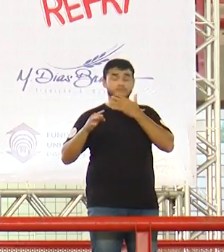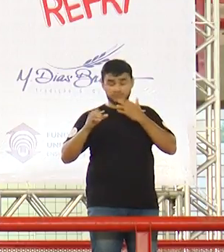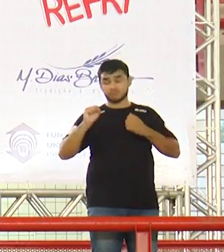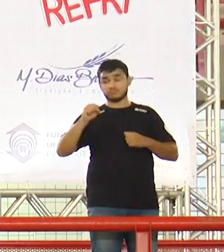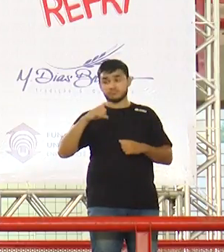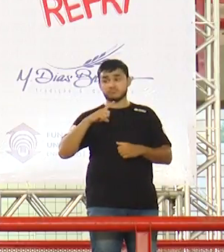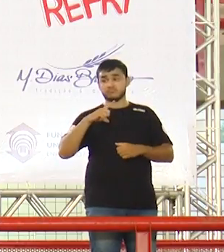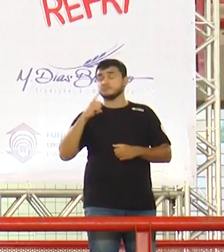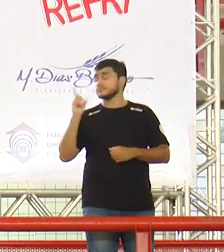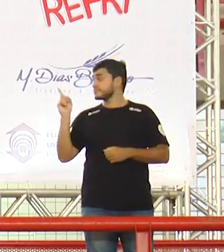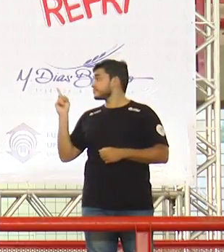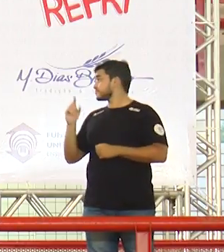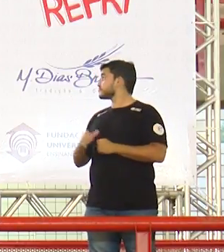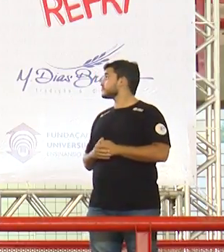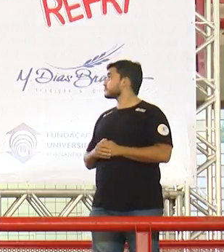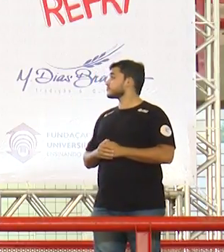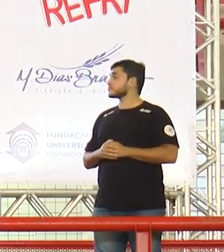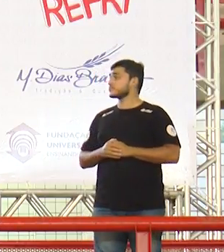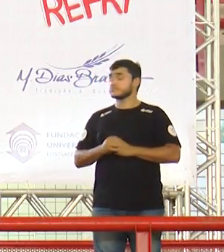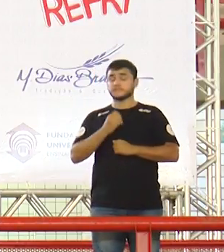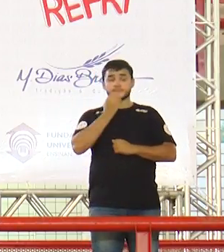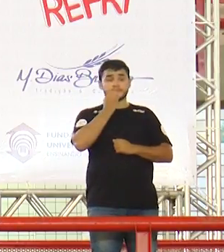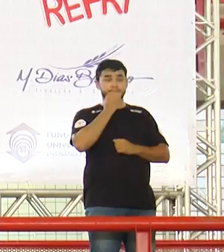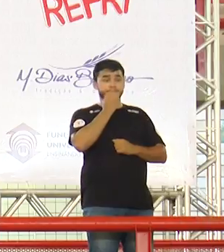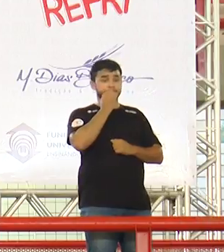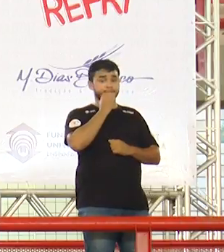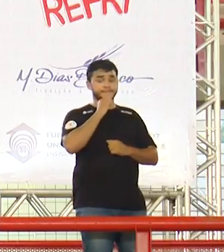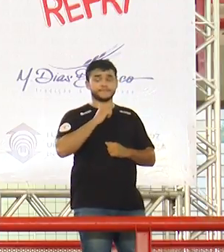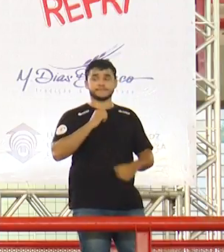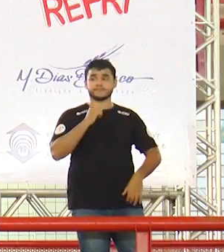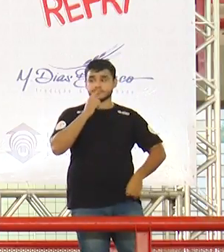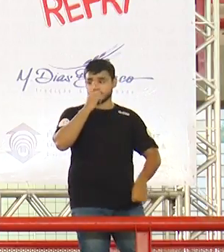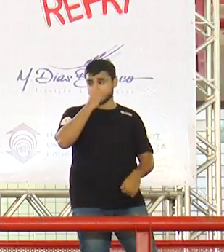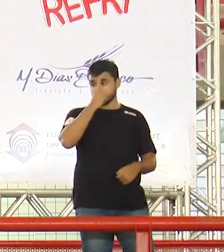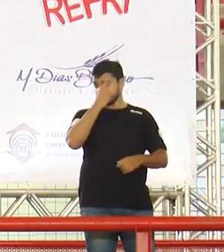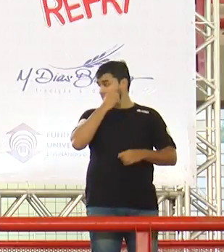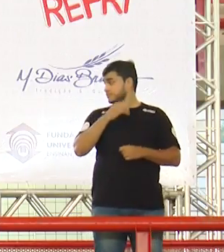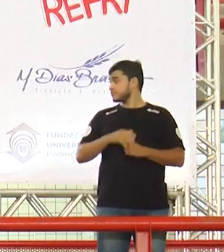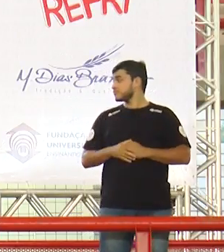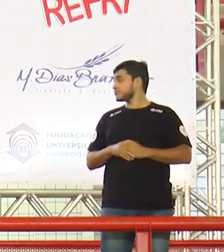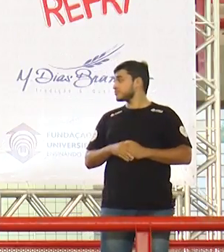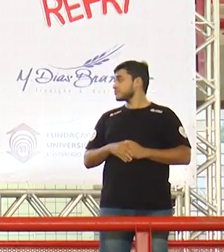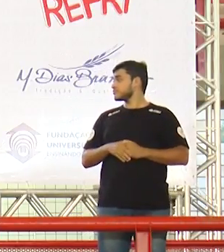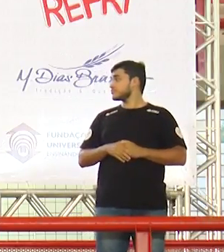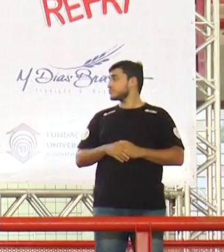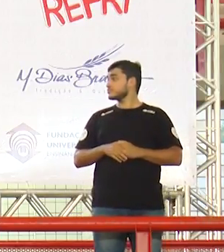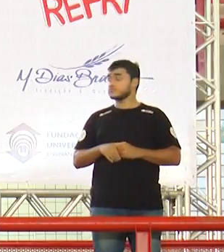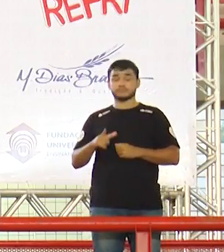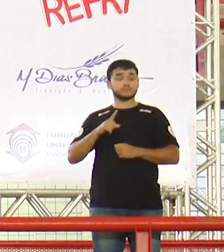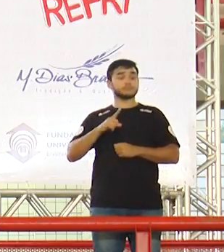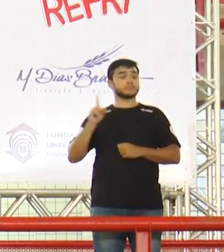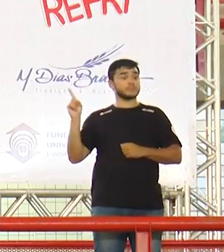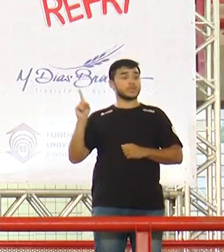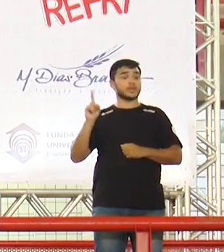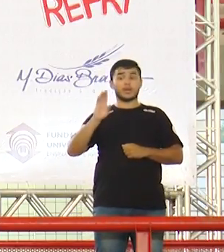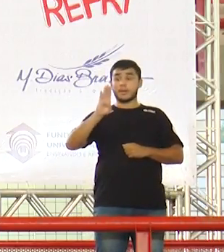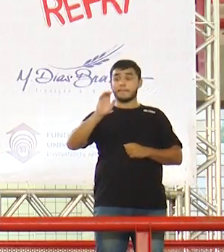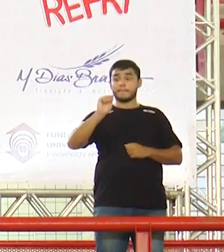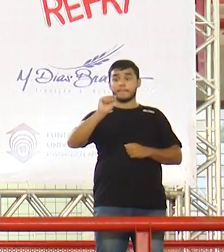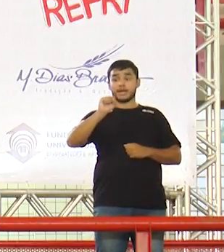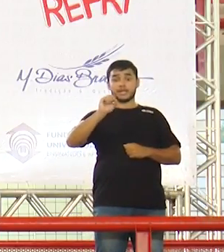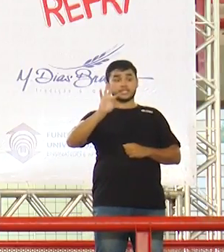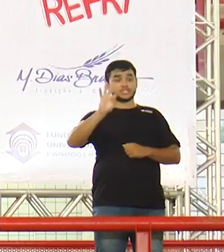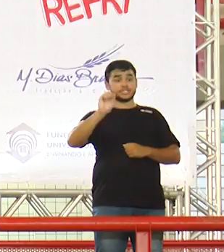sim. Aí para ficar bem fácil, troca bastante por muito.